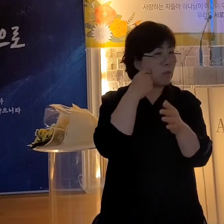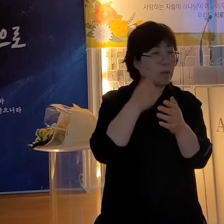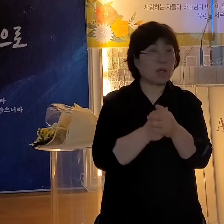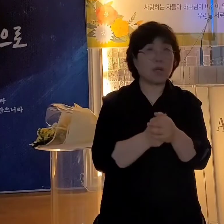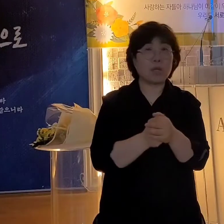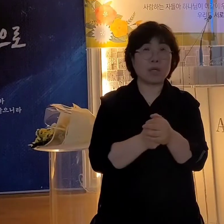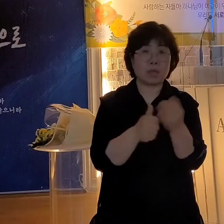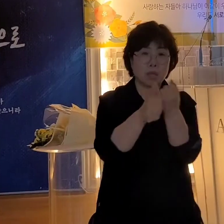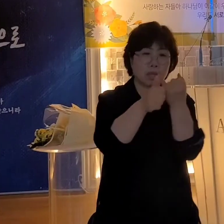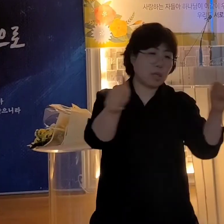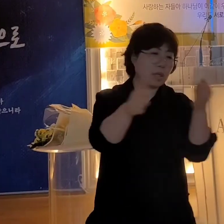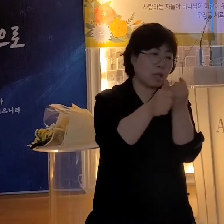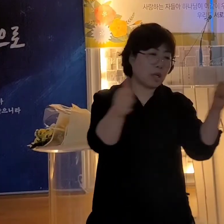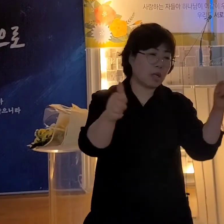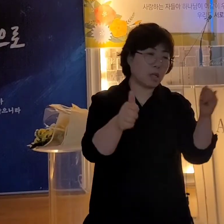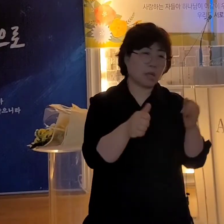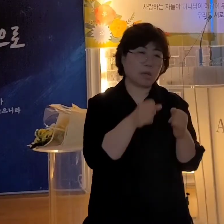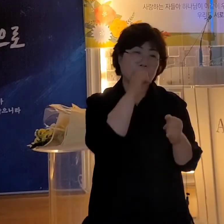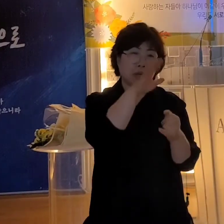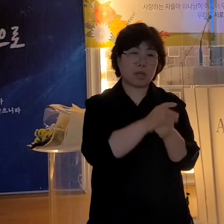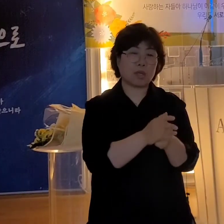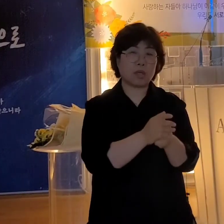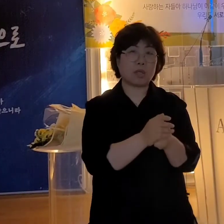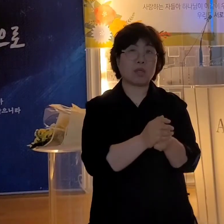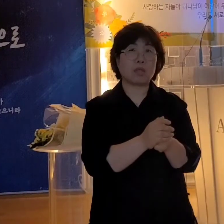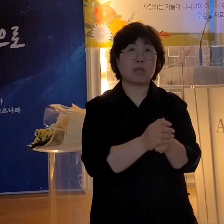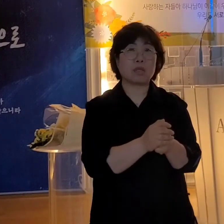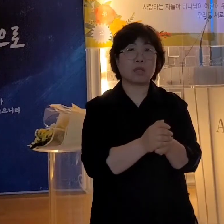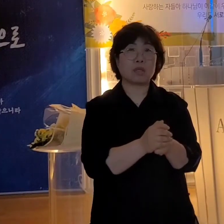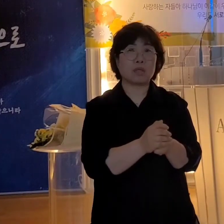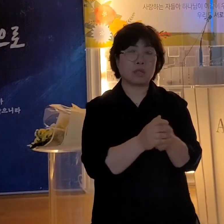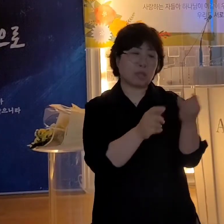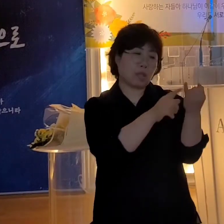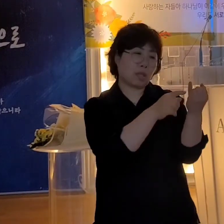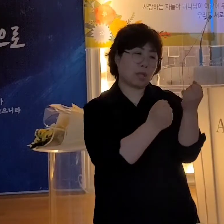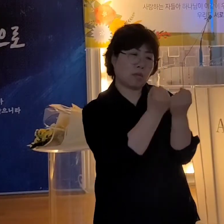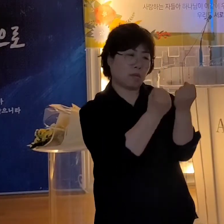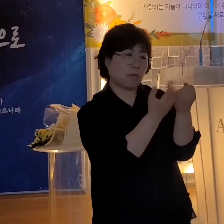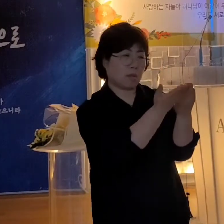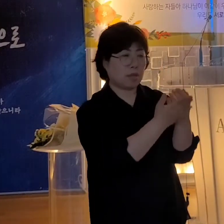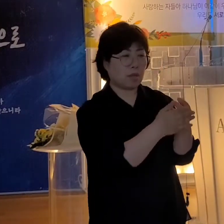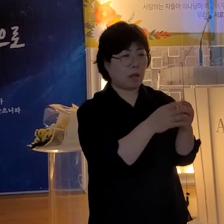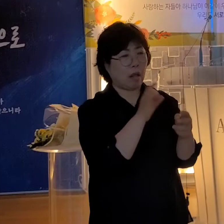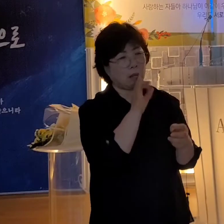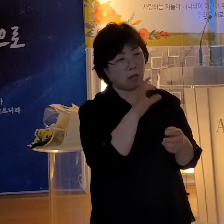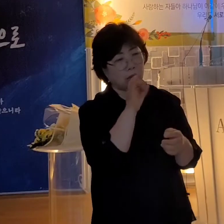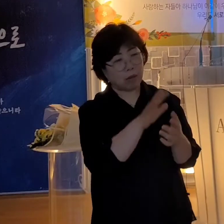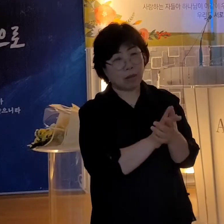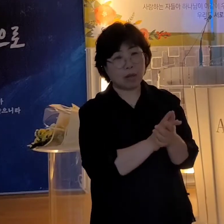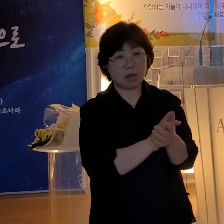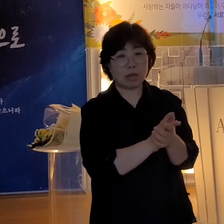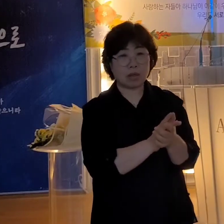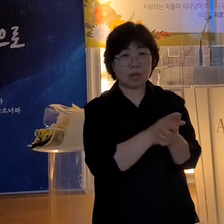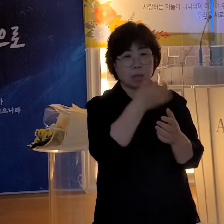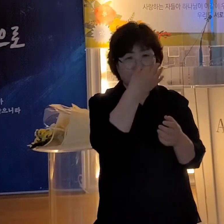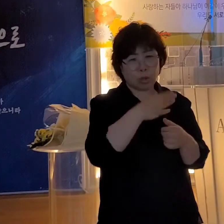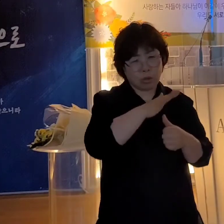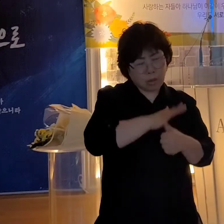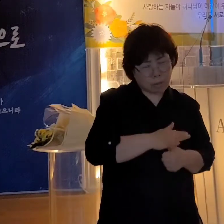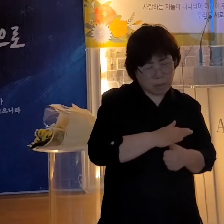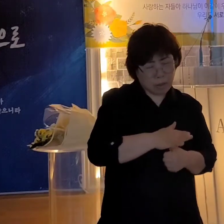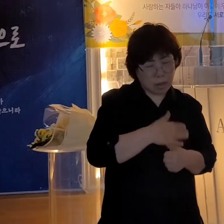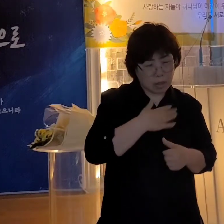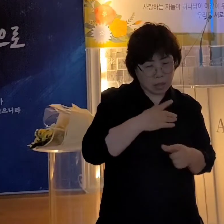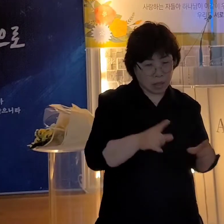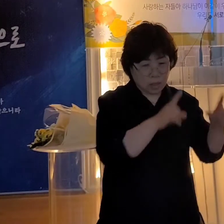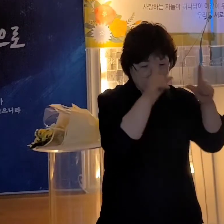이혼을 하자는 아내를 설득하는 인구. 내가 그 힘들어도 당신이 나한테 이러면 안 되지. 내가 어떻게